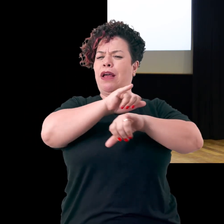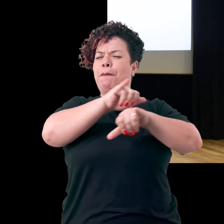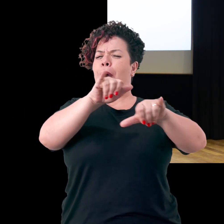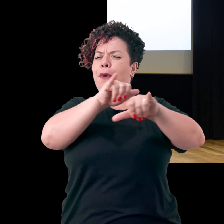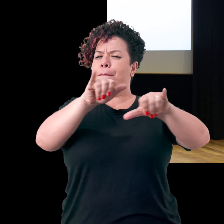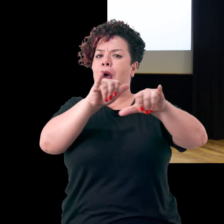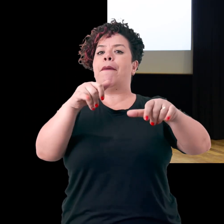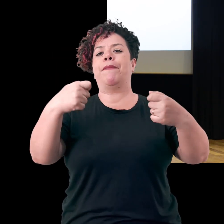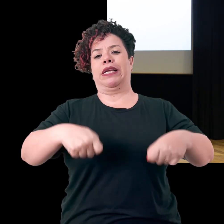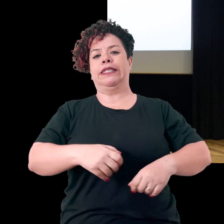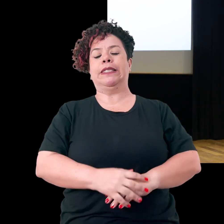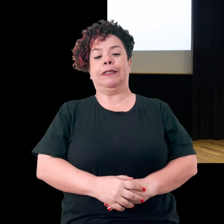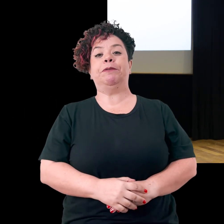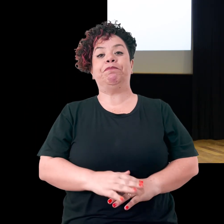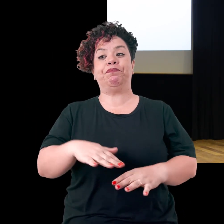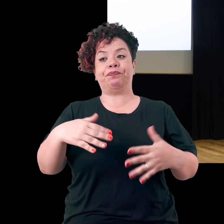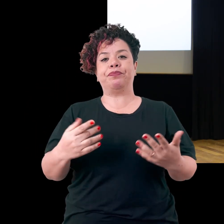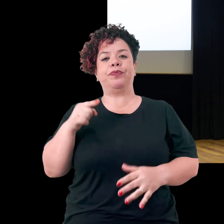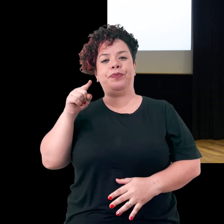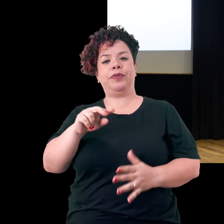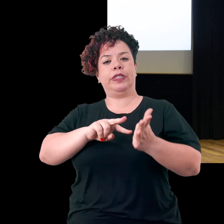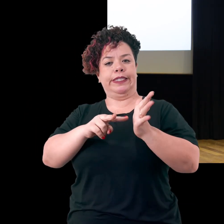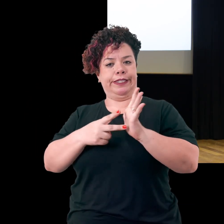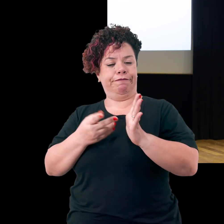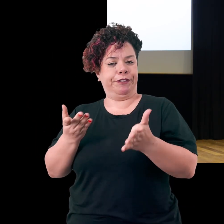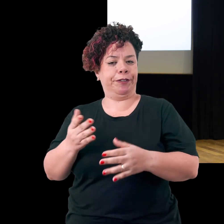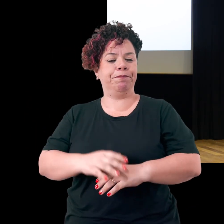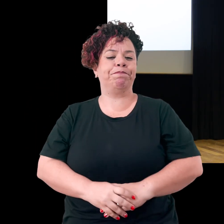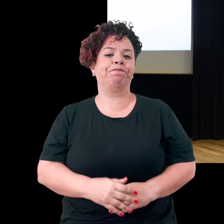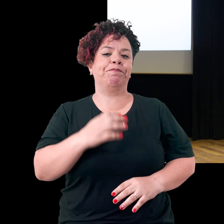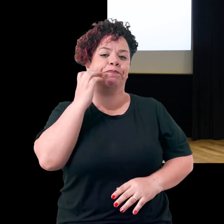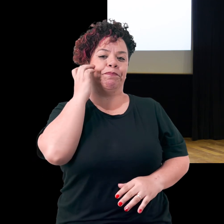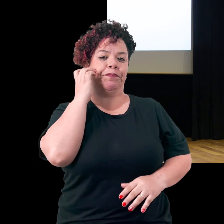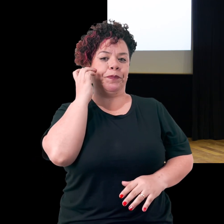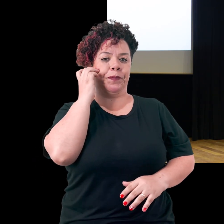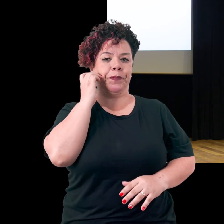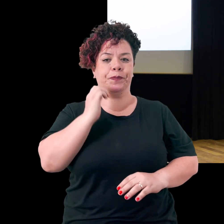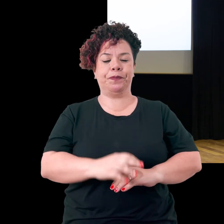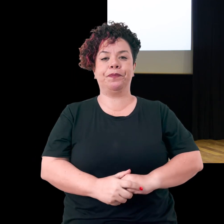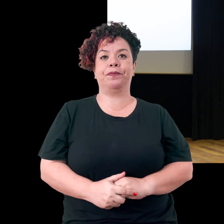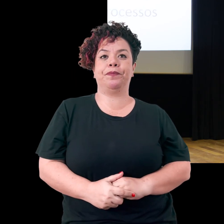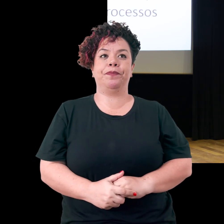Tá? Muito bem, então, essa é a década. Ela vem, então, dentro de uma...